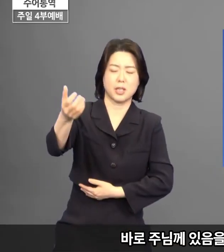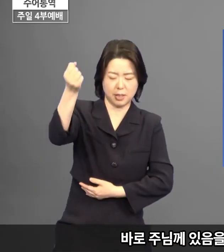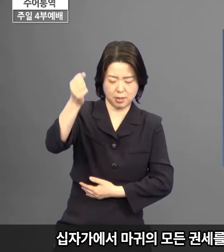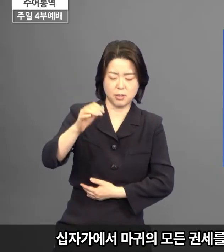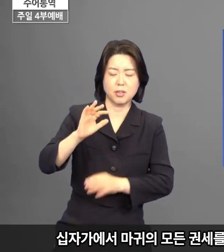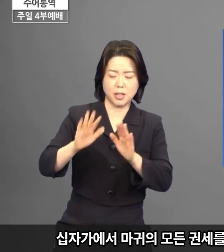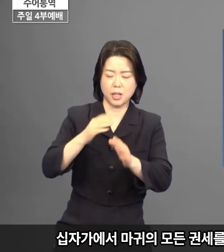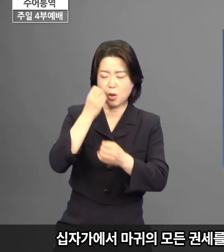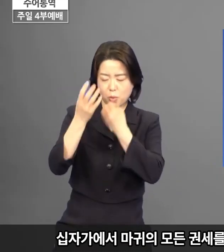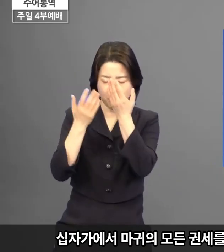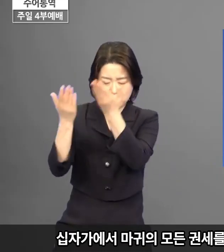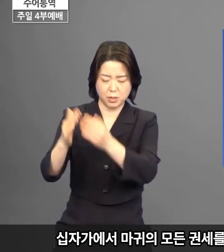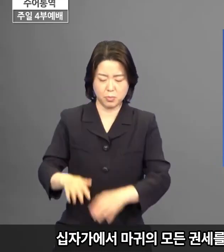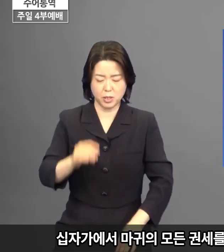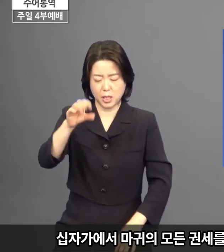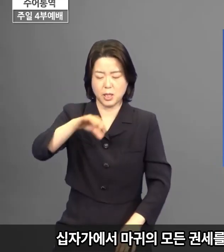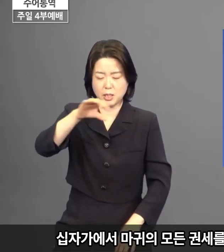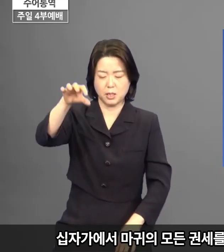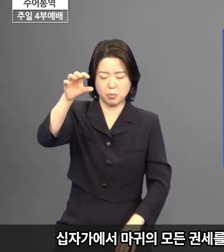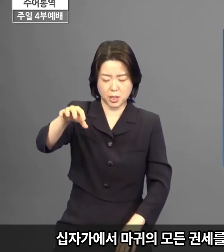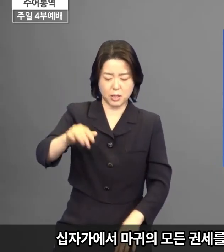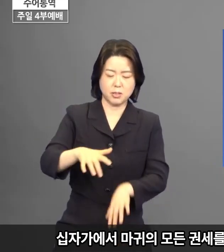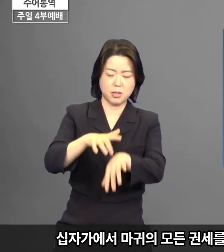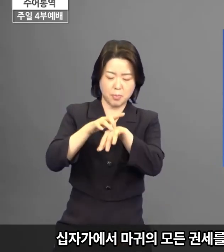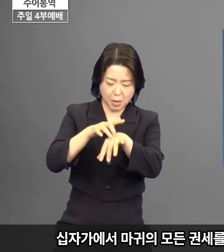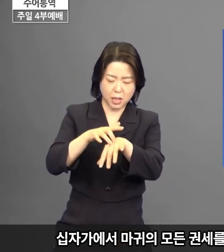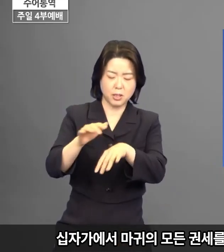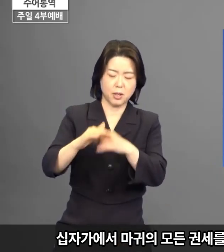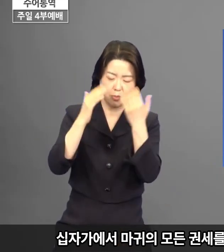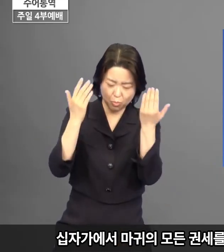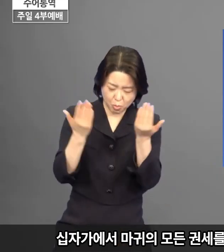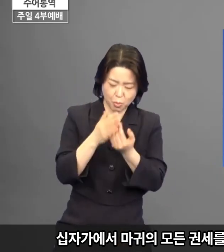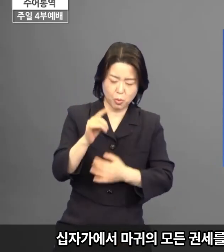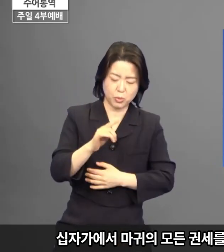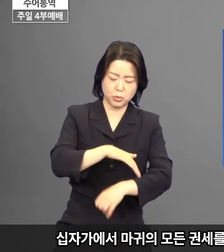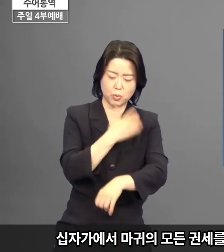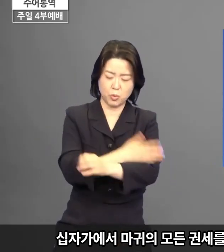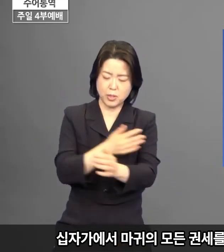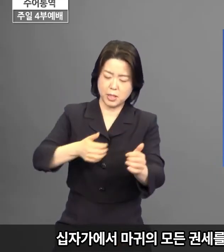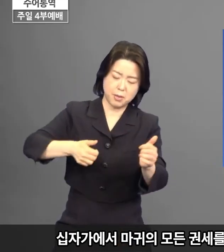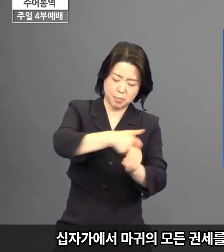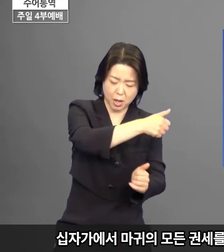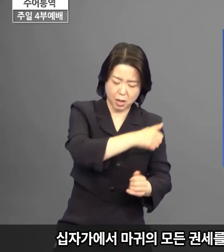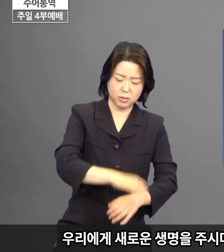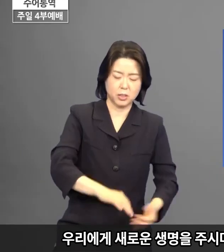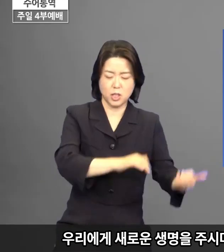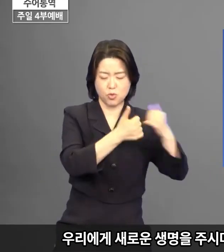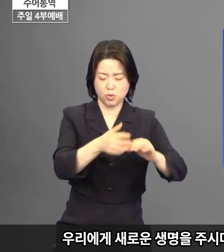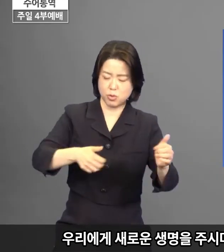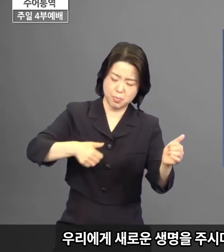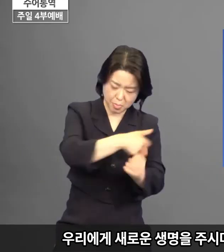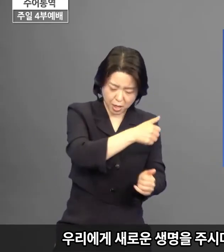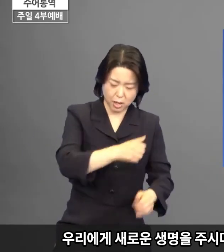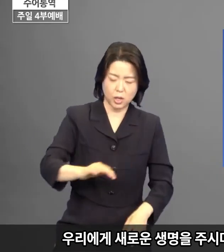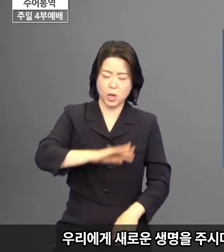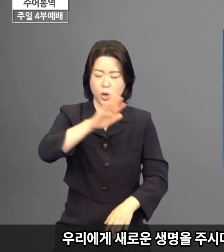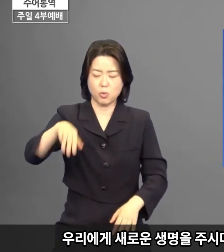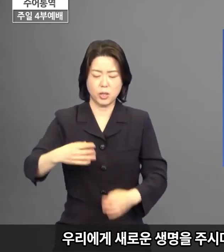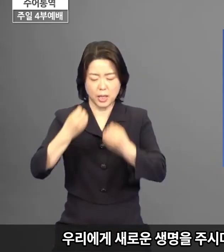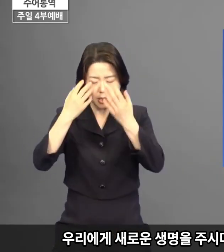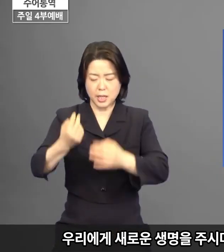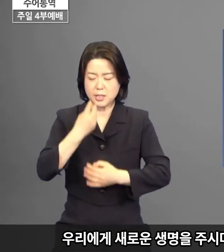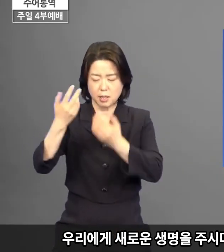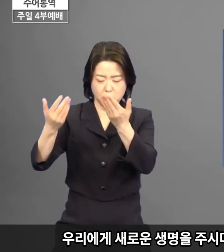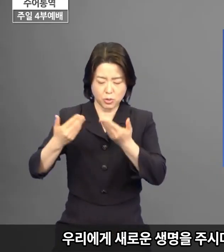고백합니다. 십자가에서 마귀의 모든 권세를 이기시고 사망 권세를 이기시고 우리에게 새로운 생명을